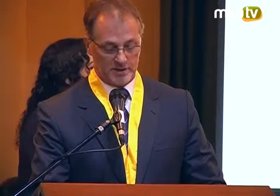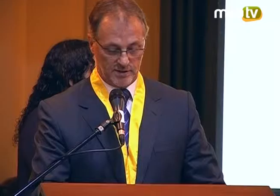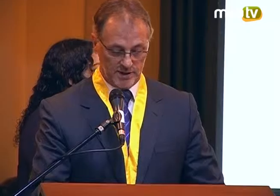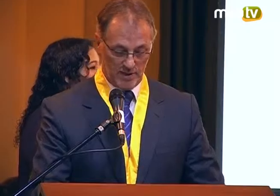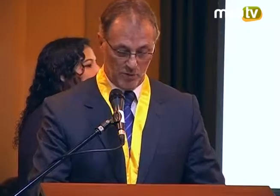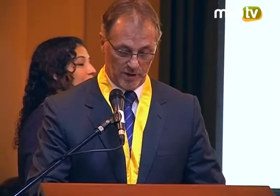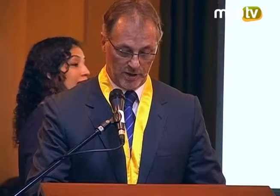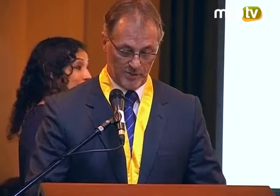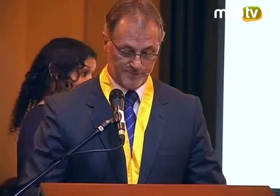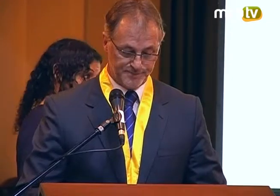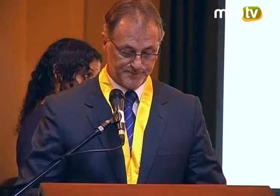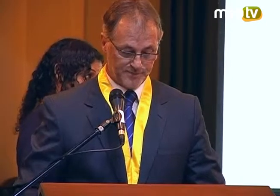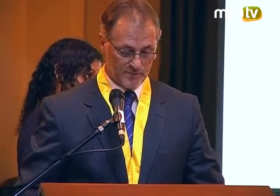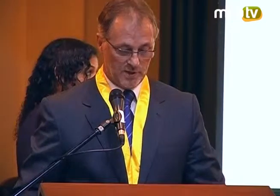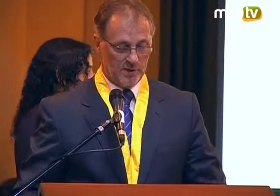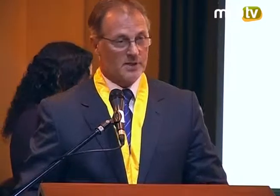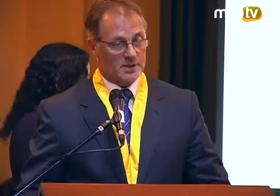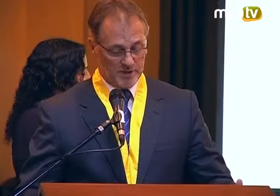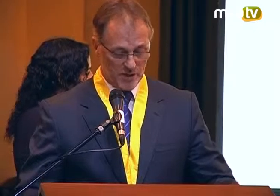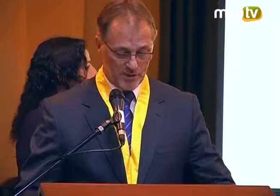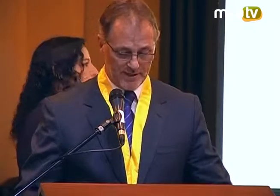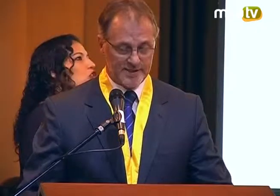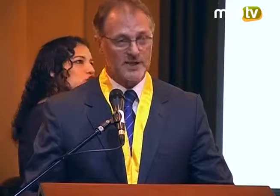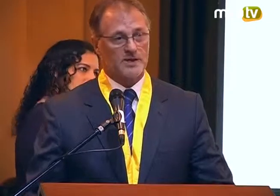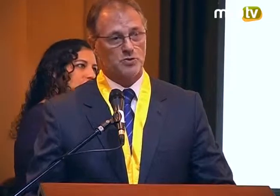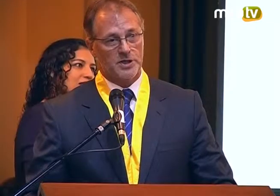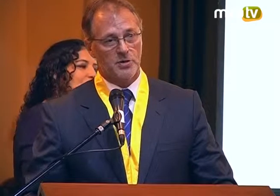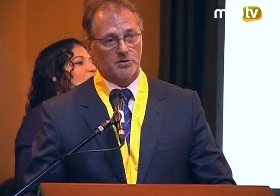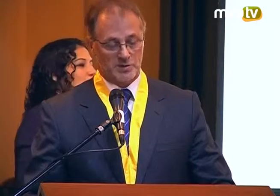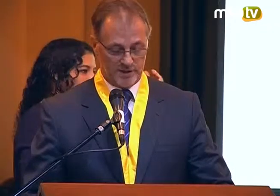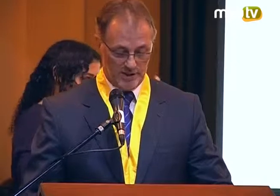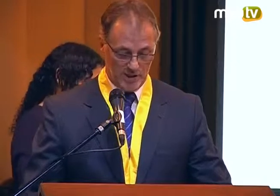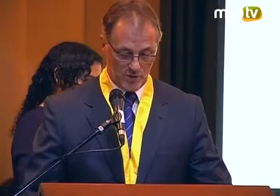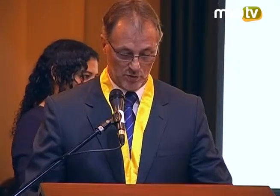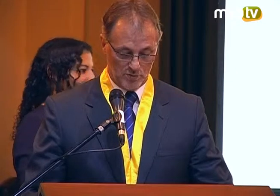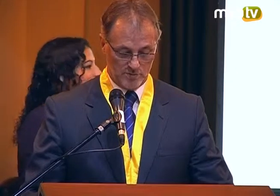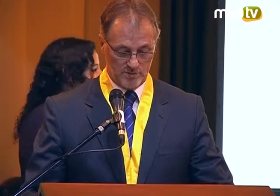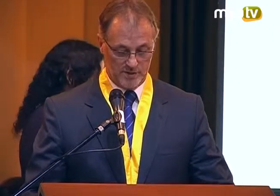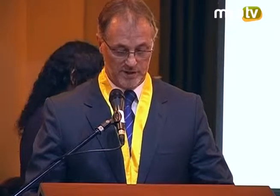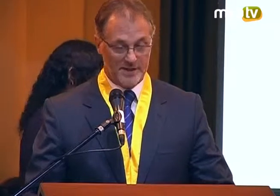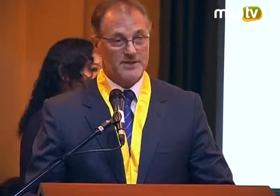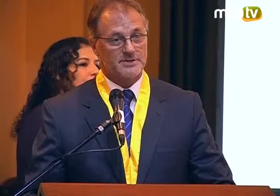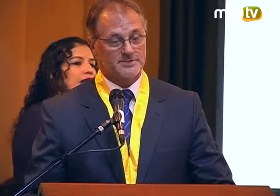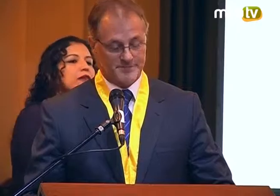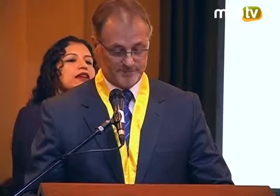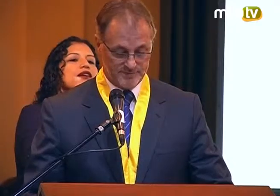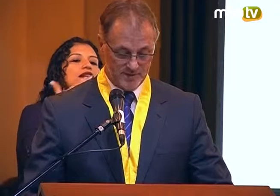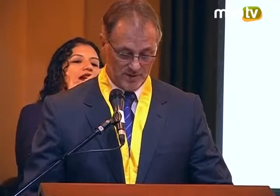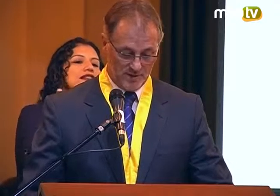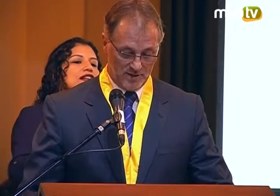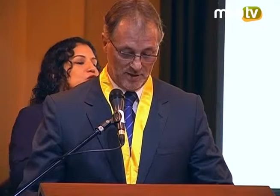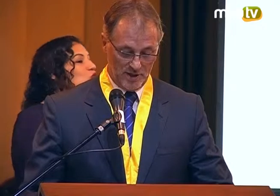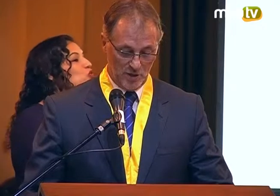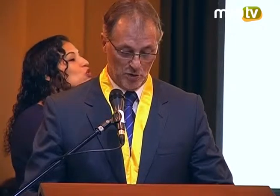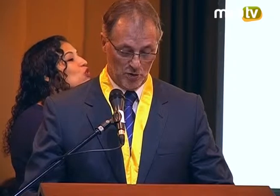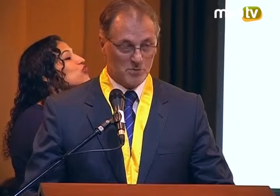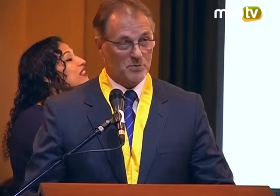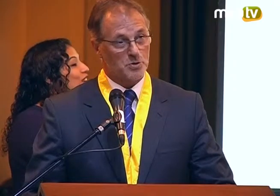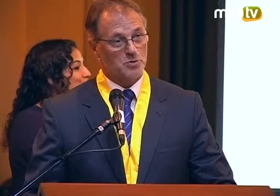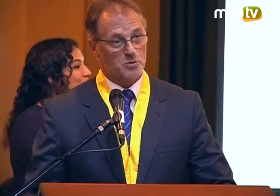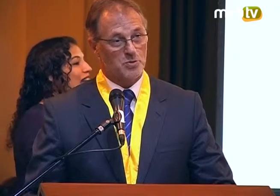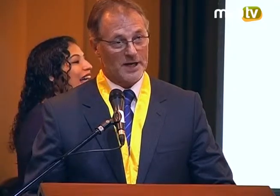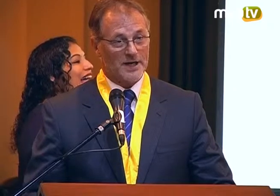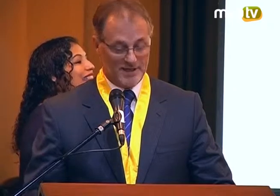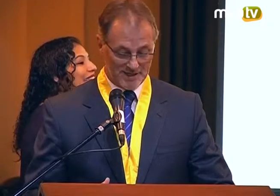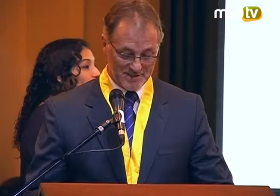y la hora que hemos quedado. También quiero agradecer a sus hijos, a Diego y a Denise. Diego,